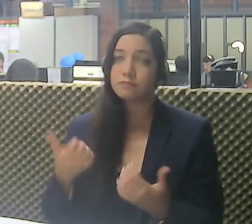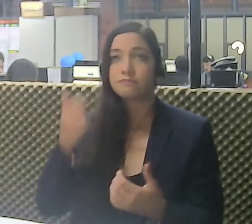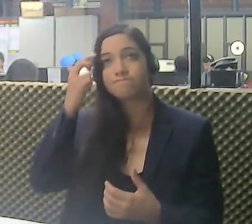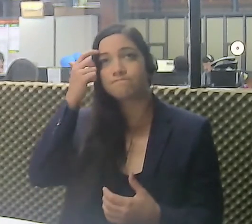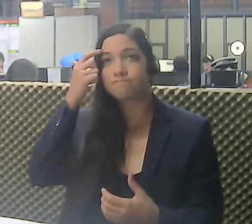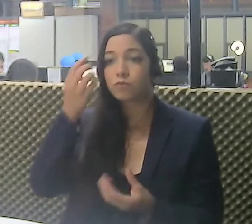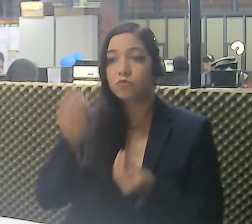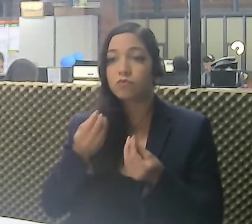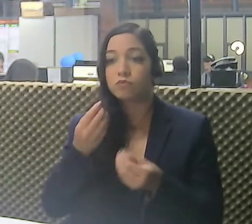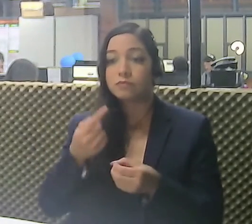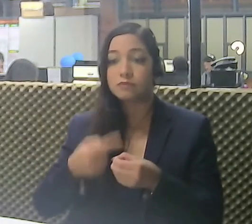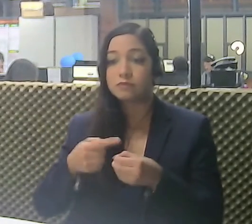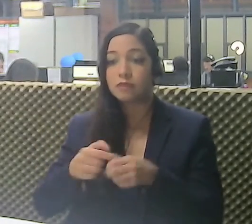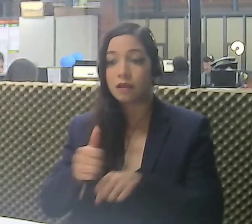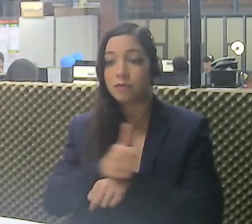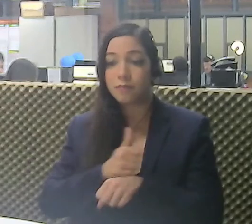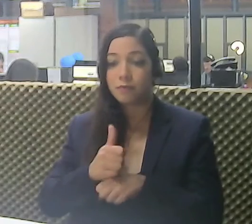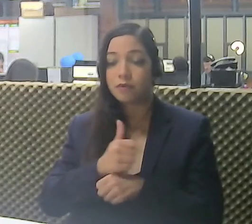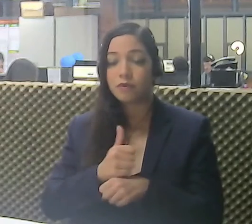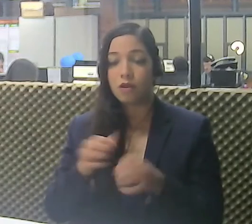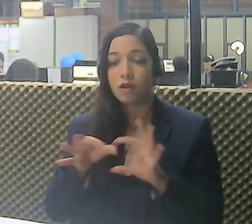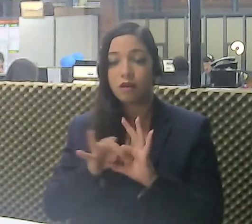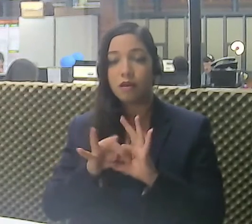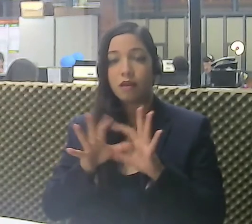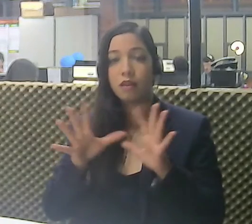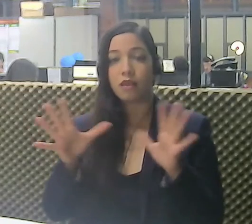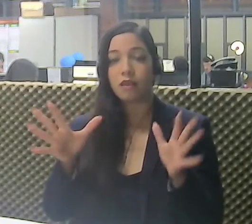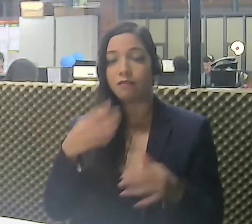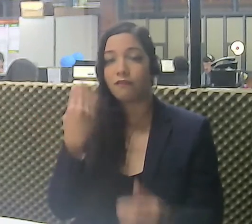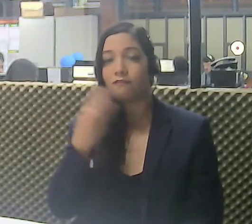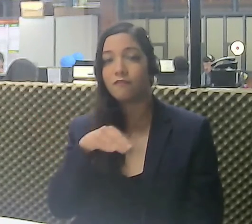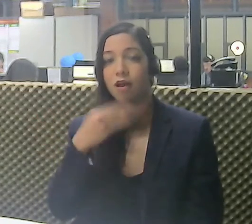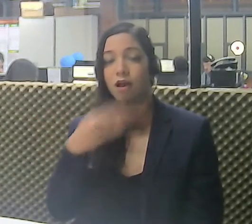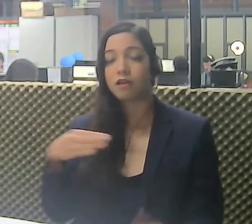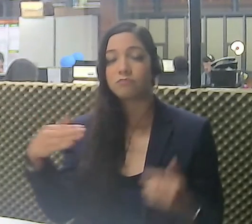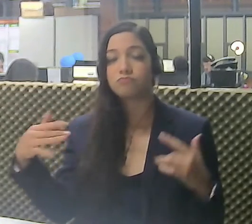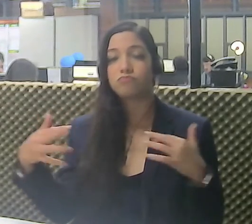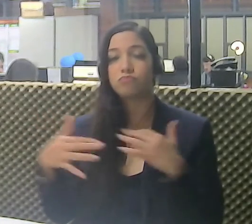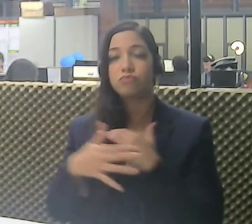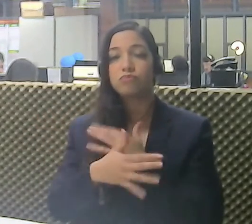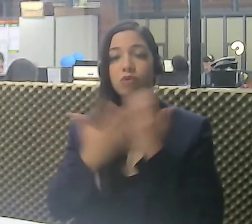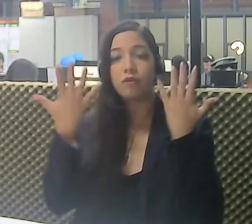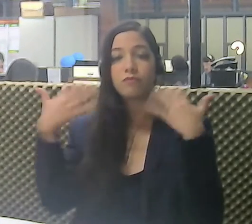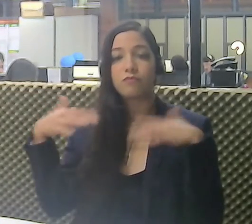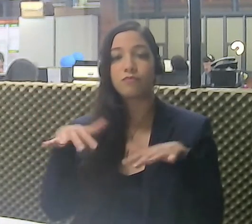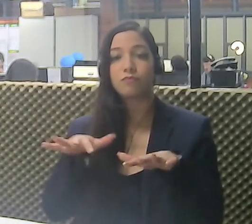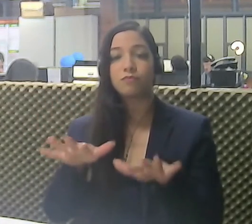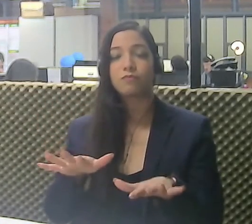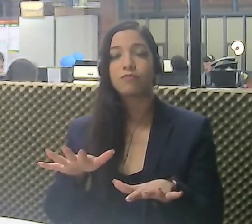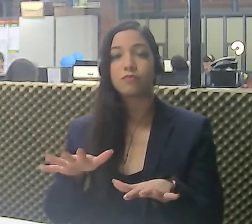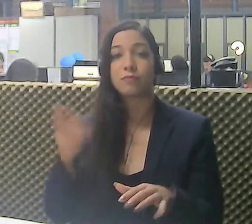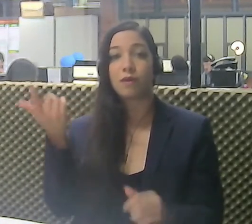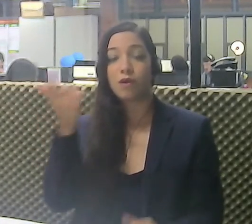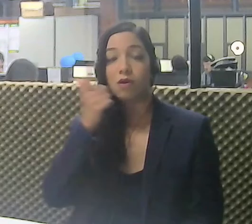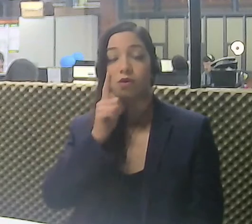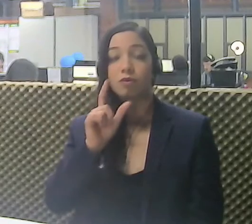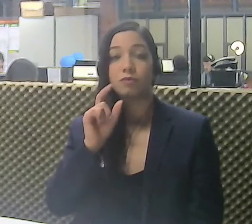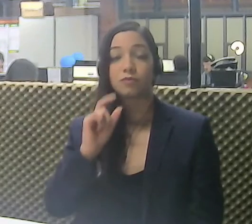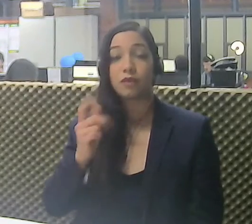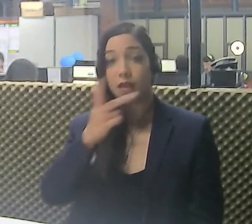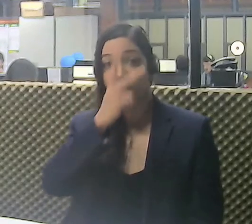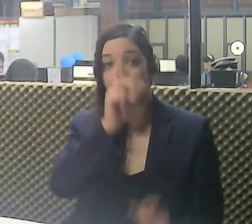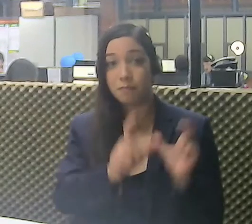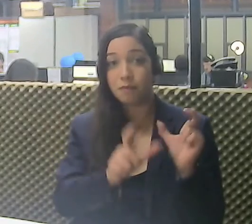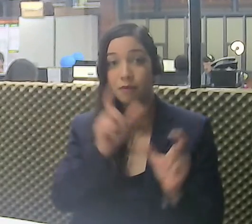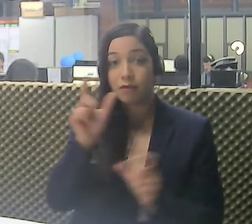procurar deixar a cidade mais desimpedida, mais livre, com trânsito, fluindo bem, para que sejam as pessoas